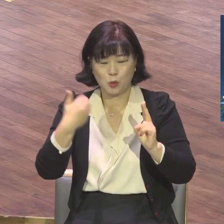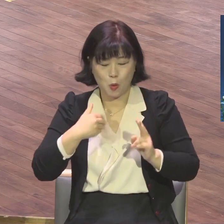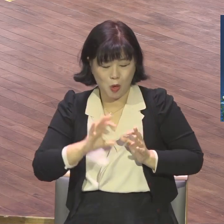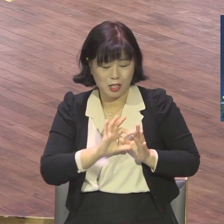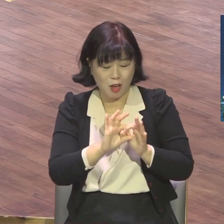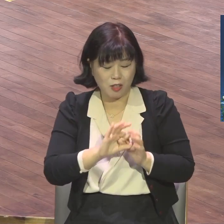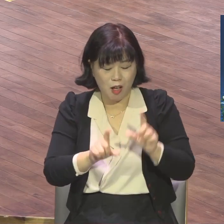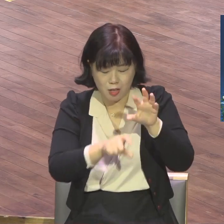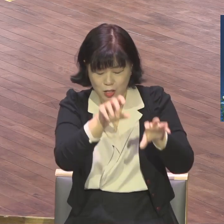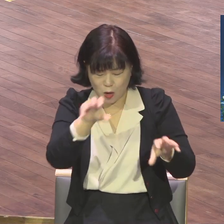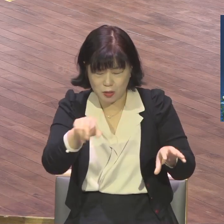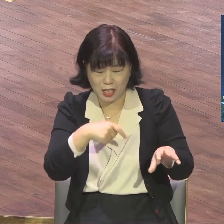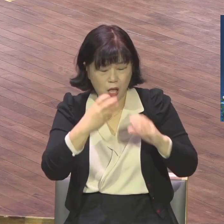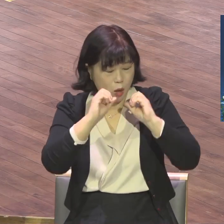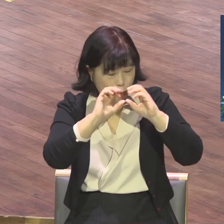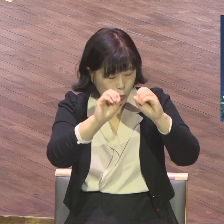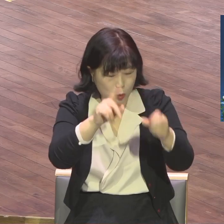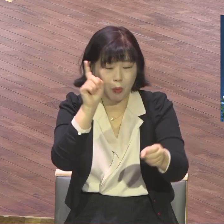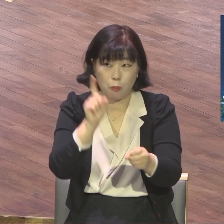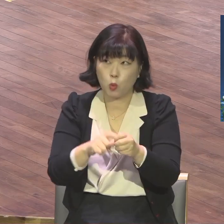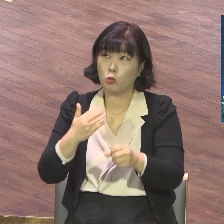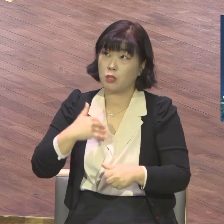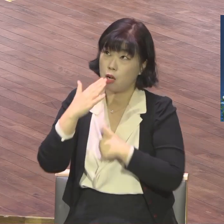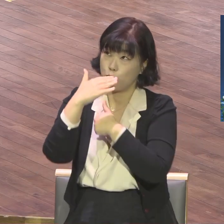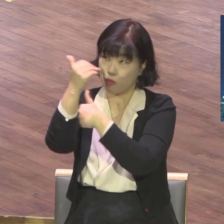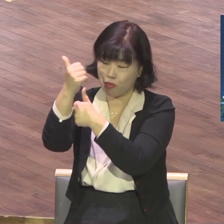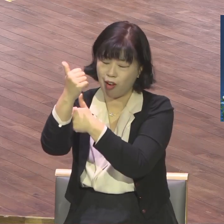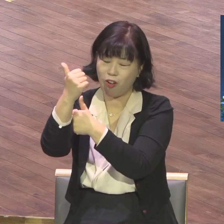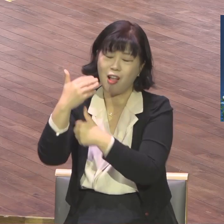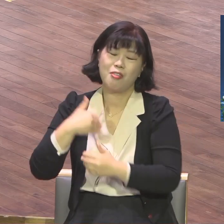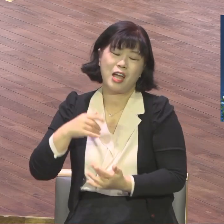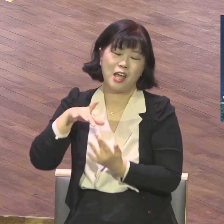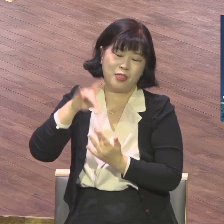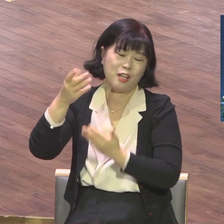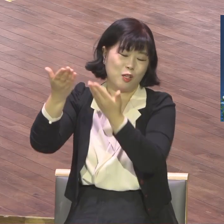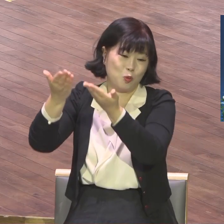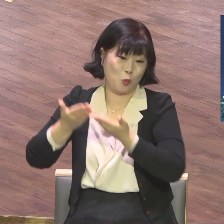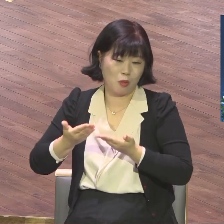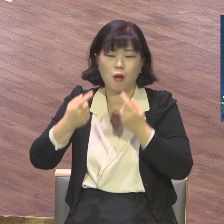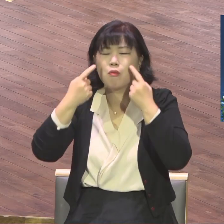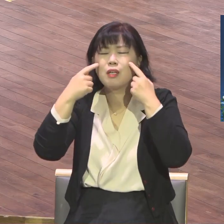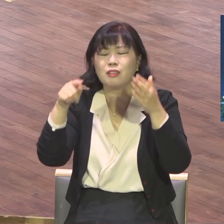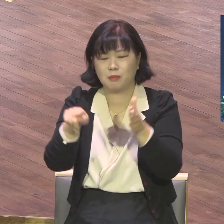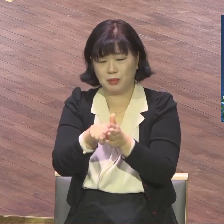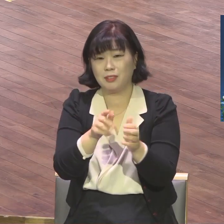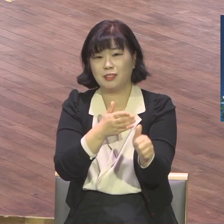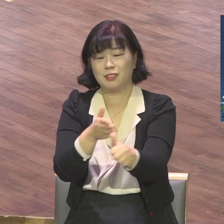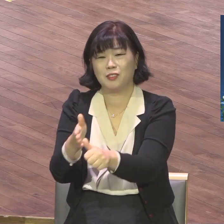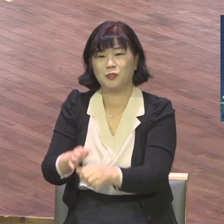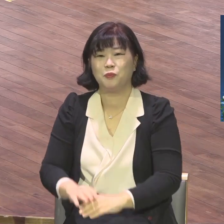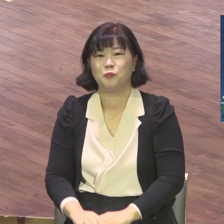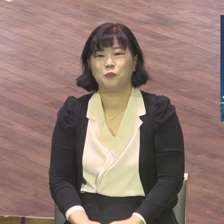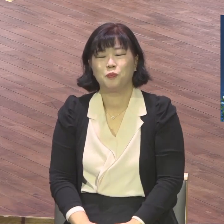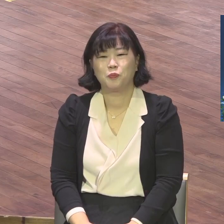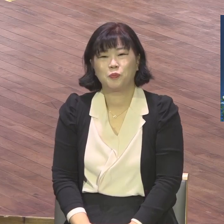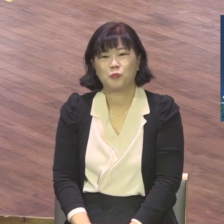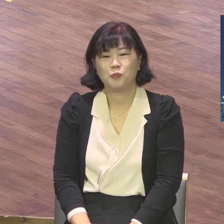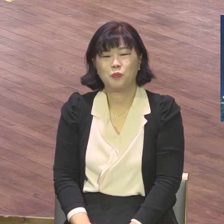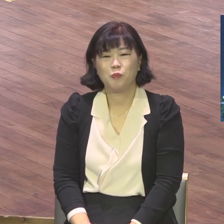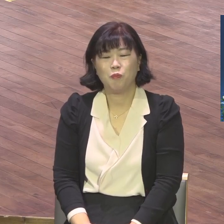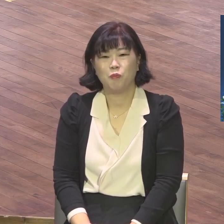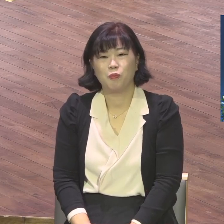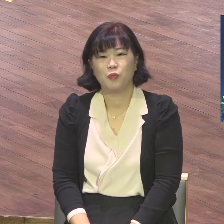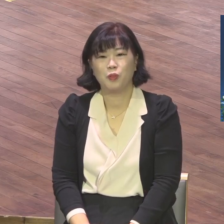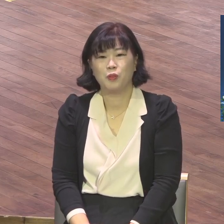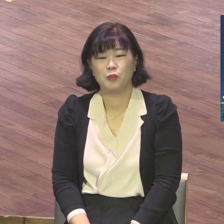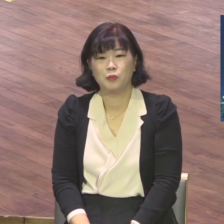나의 택한 그릇이라. 바울은 예수 그리스도로부터 부여받은 이 사명을